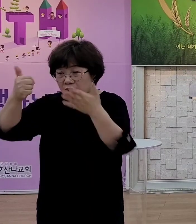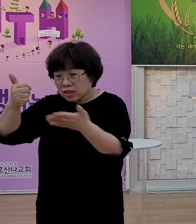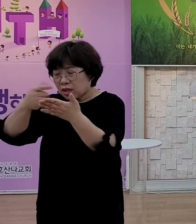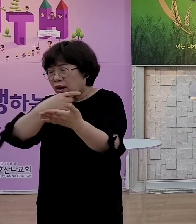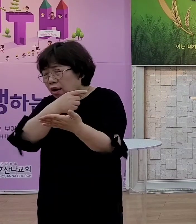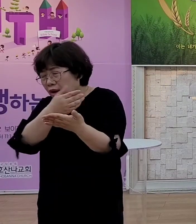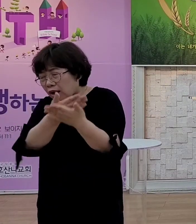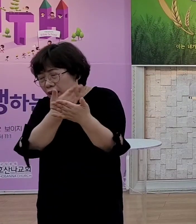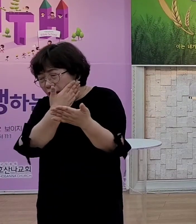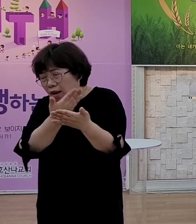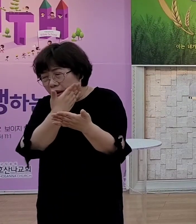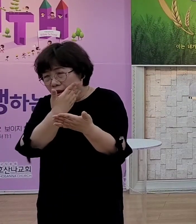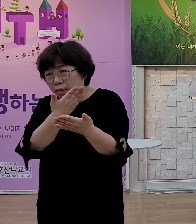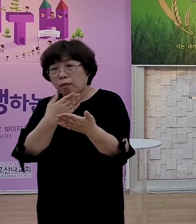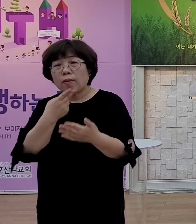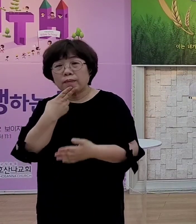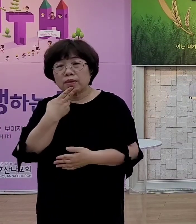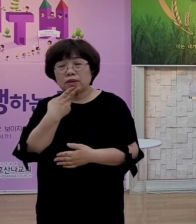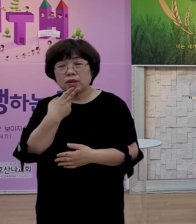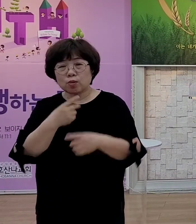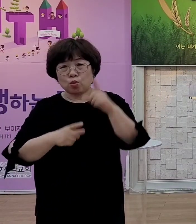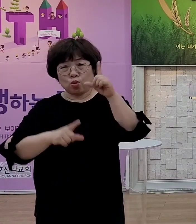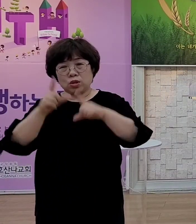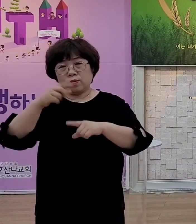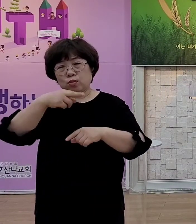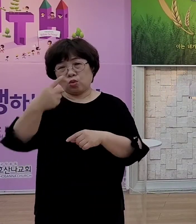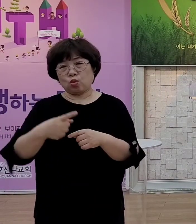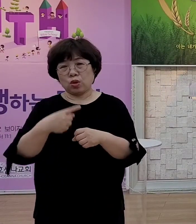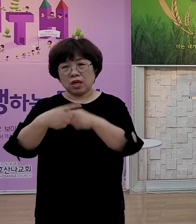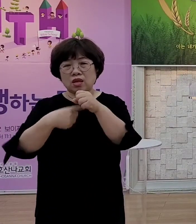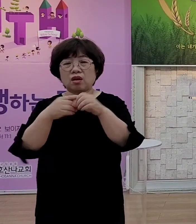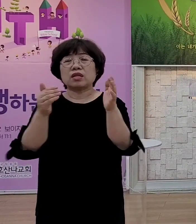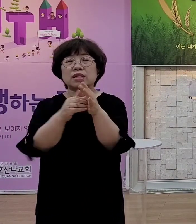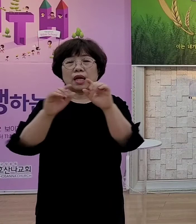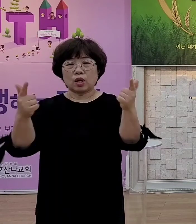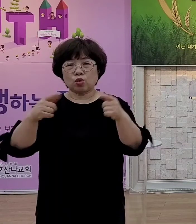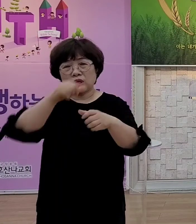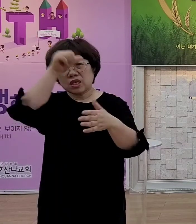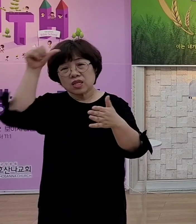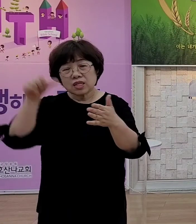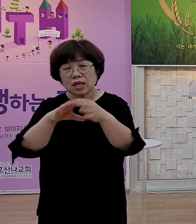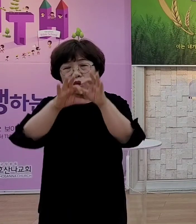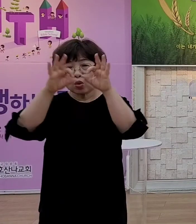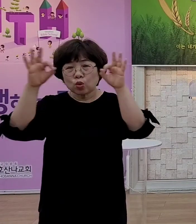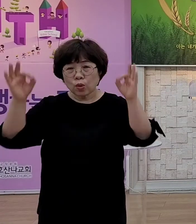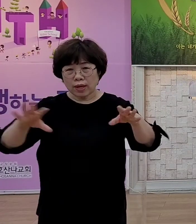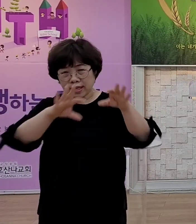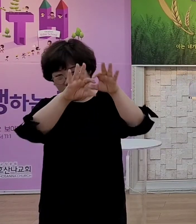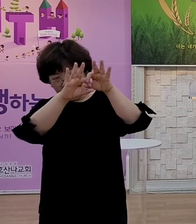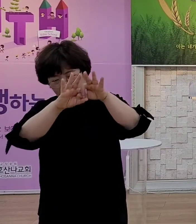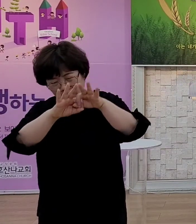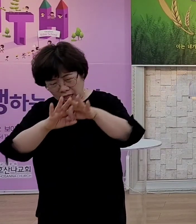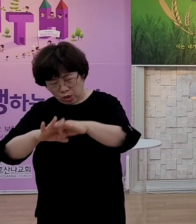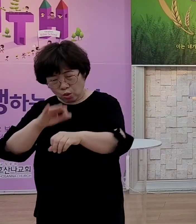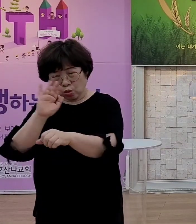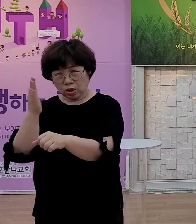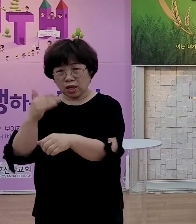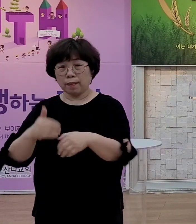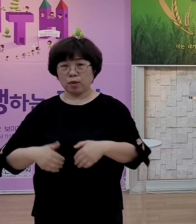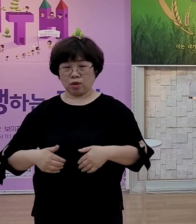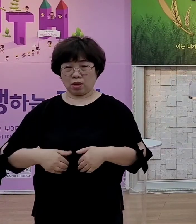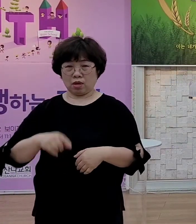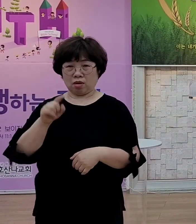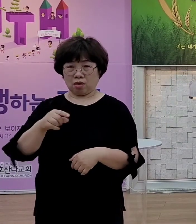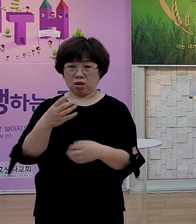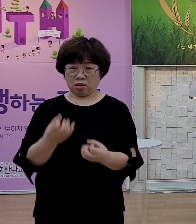하는 이 헌신의 마음도 일회용이 아니라 한평생 이 주님 앞에 지속되어야 한다라는 것을 이